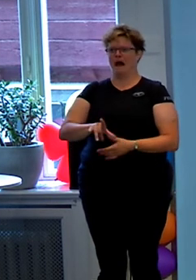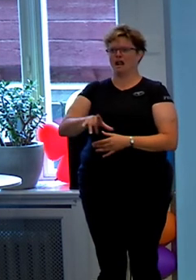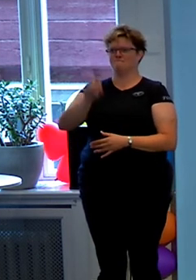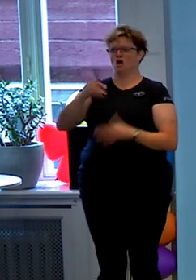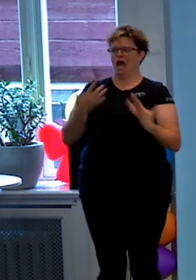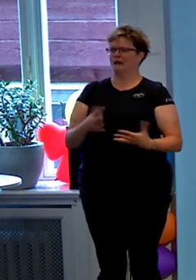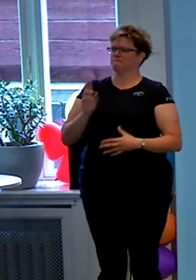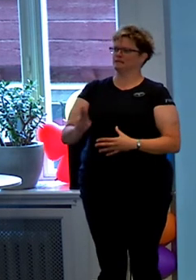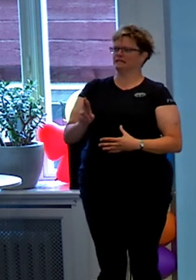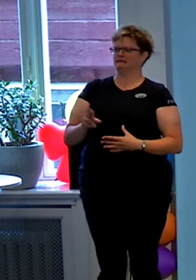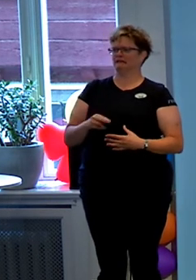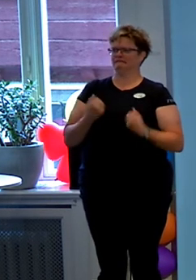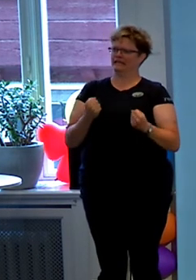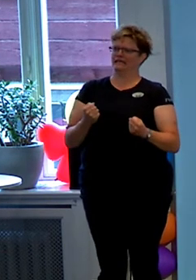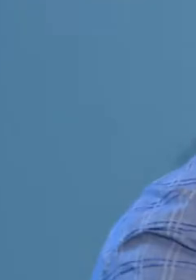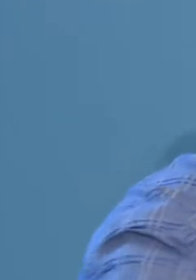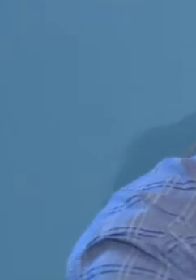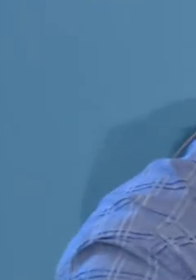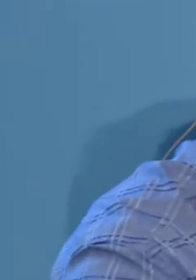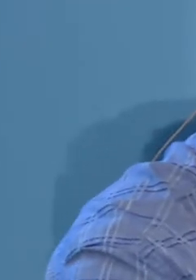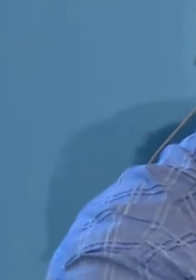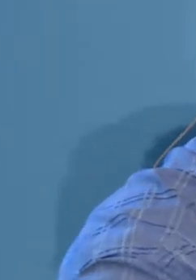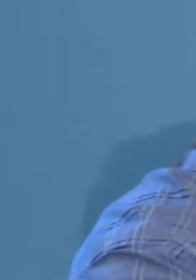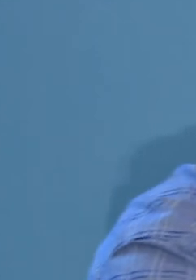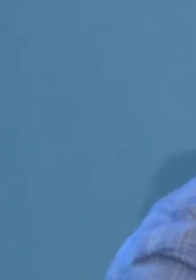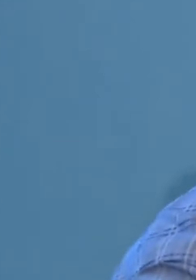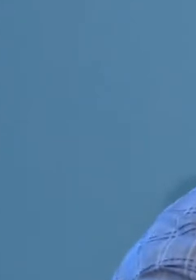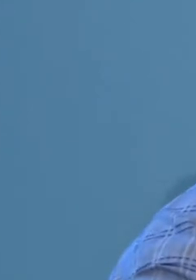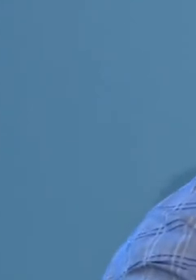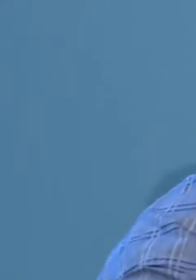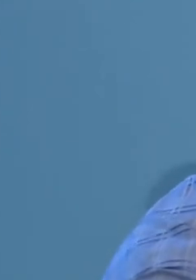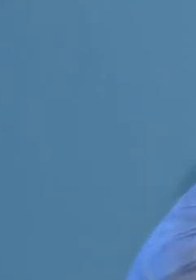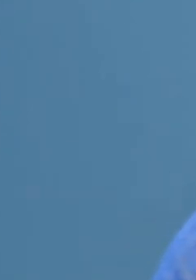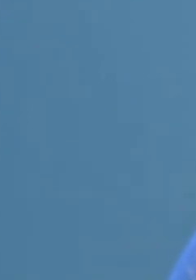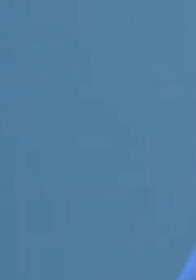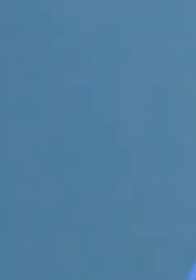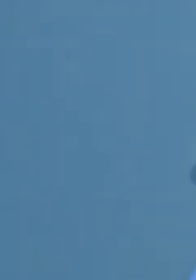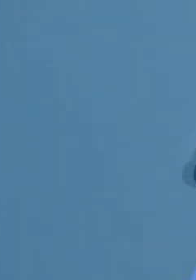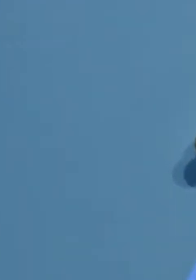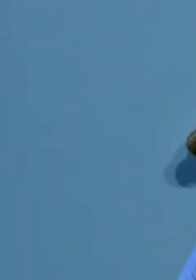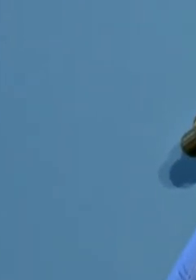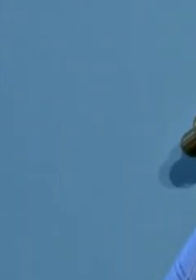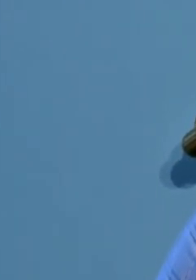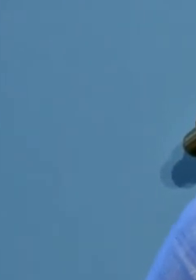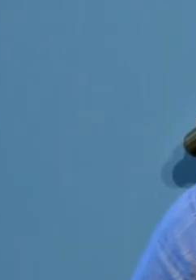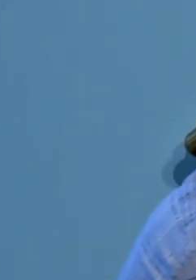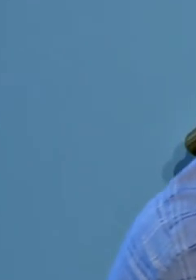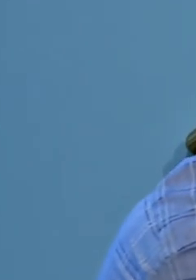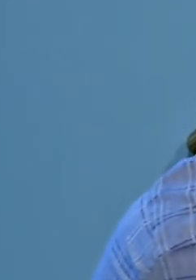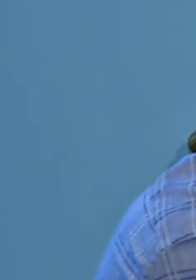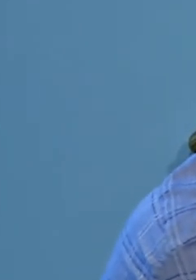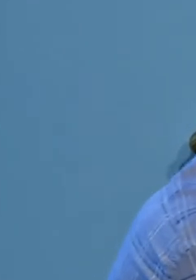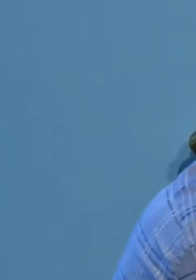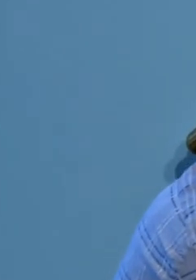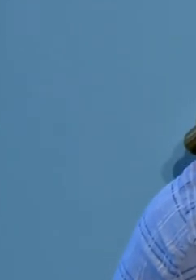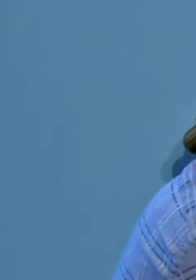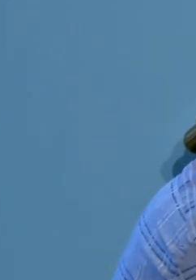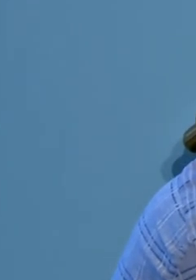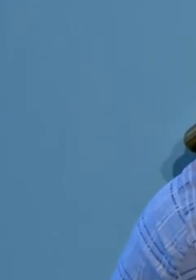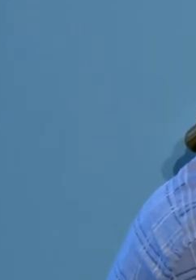en väldigt viktig ort här, och det, och det, ja, men jag har all respekt för det, men är det att vi, och du börjar direkt prata om Köpenhamn, sitter